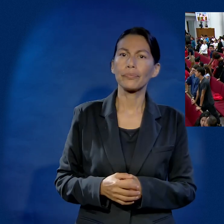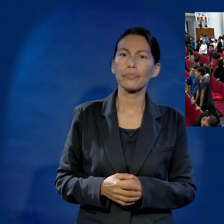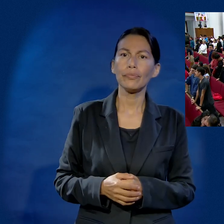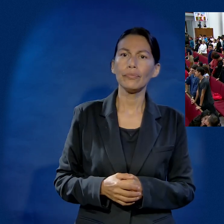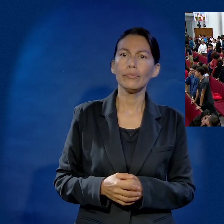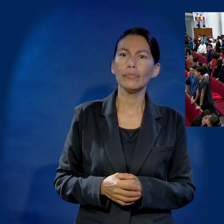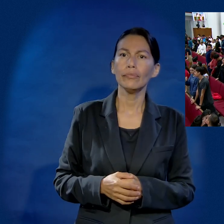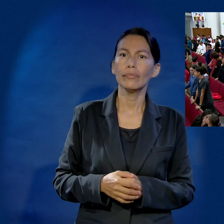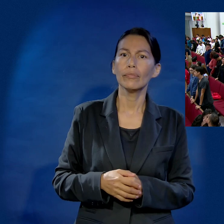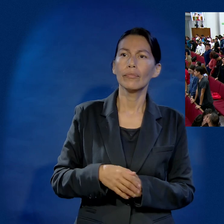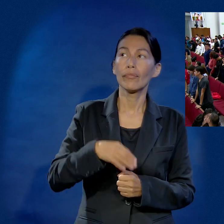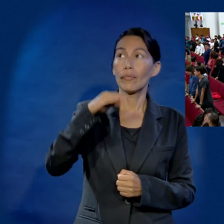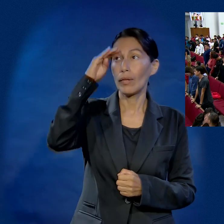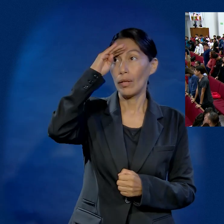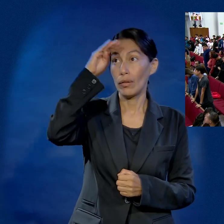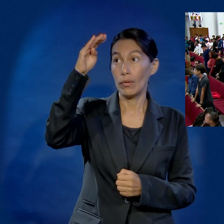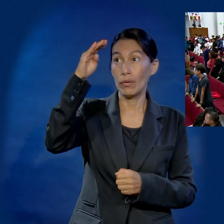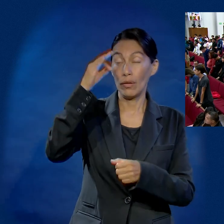Oremos juntos.